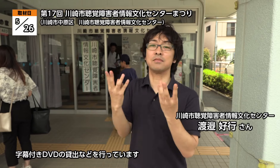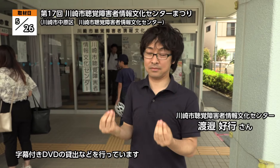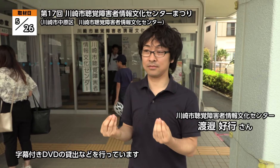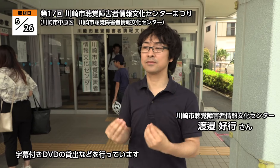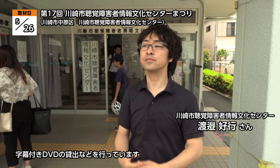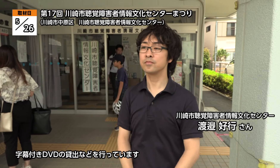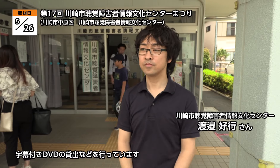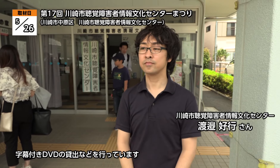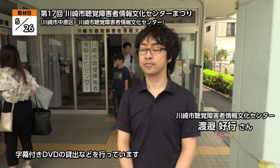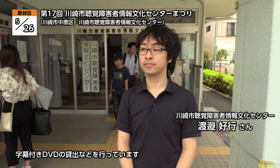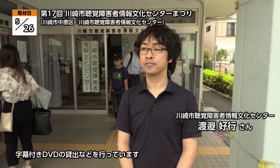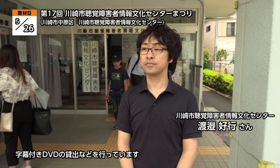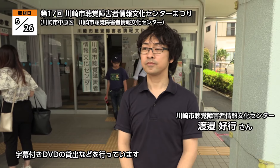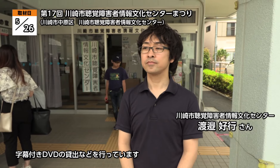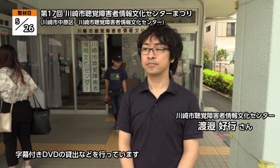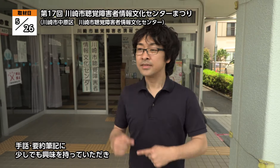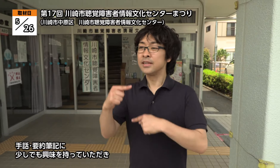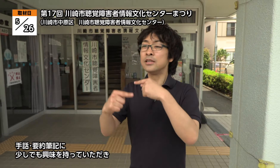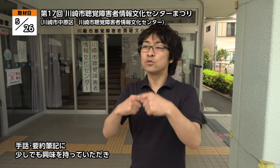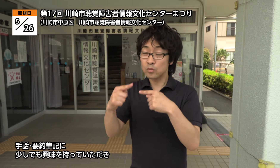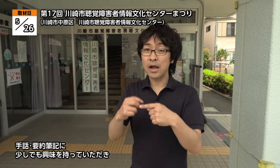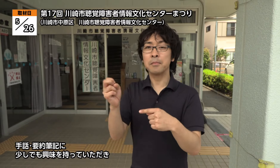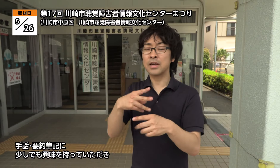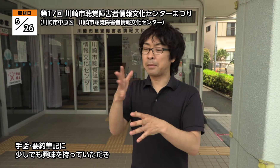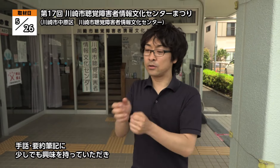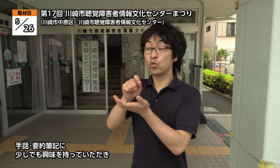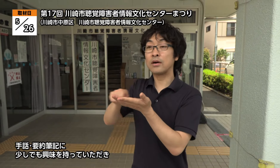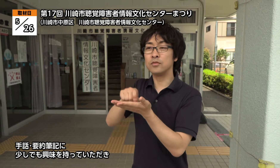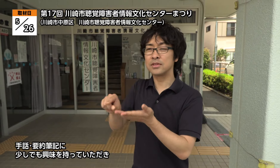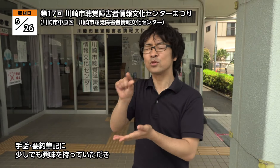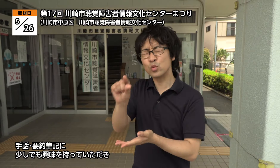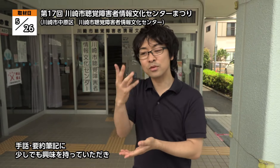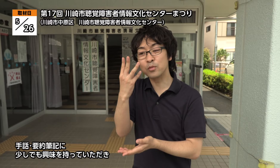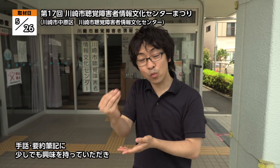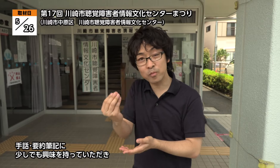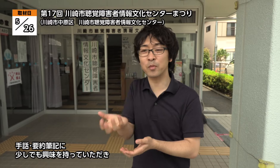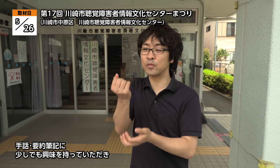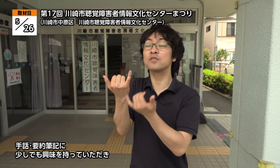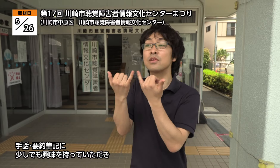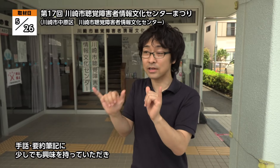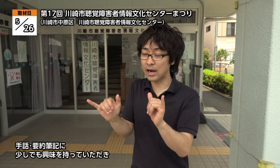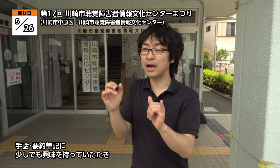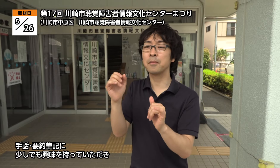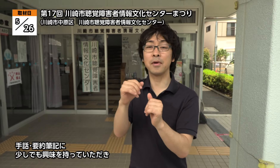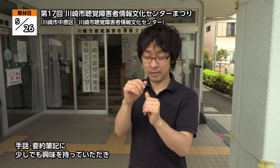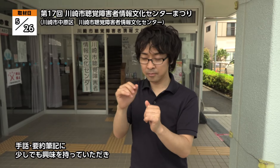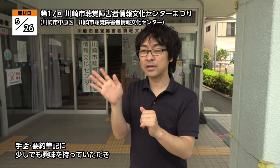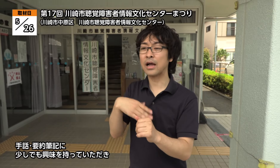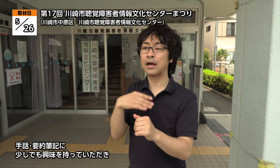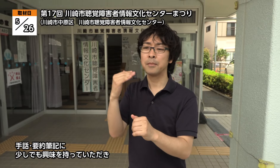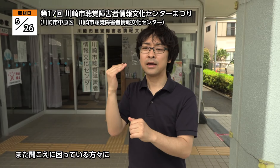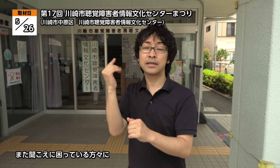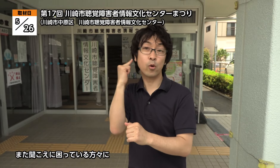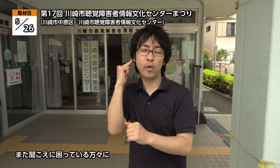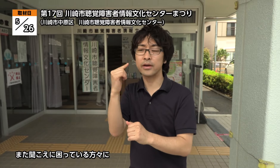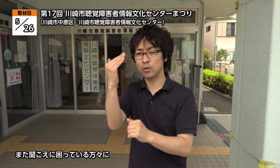どを行っております。手話、要約筆記に少しでも興味を持っていただき、また聞こえ